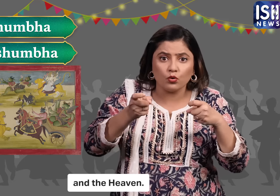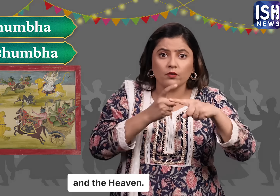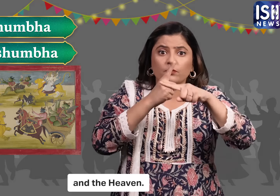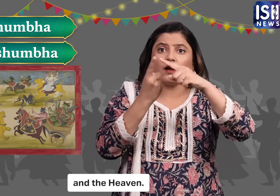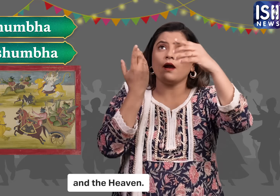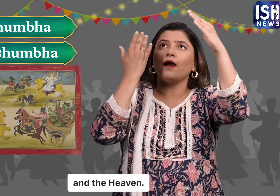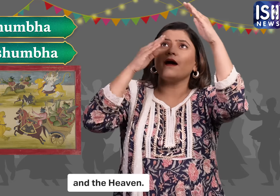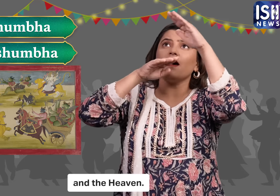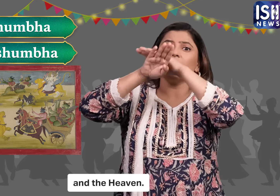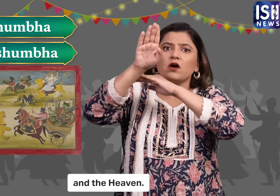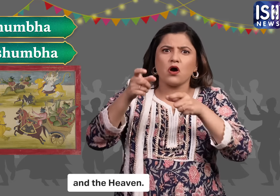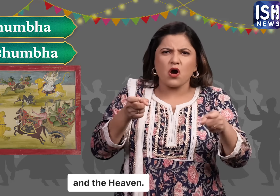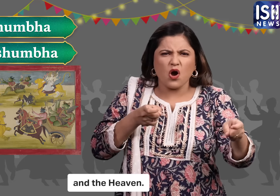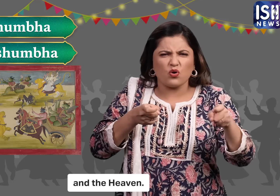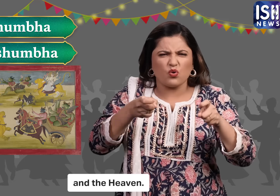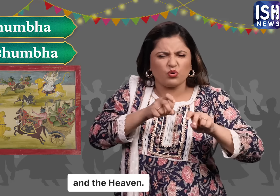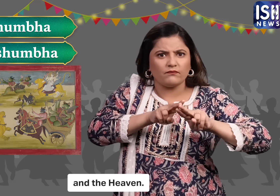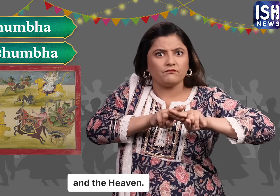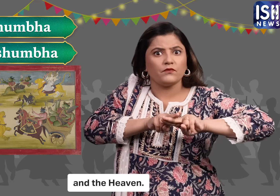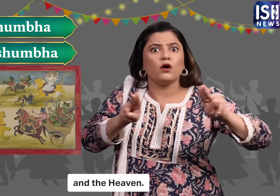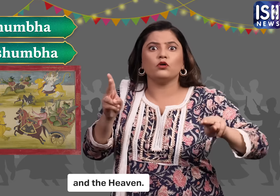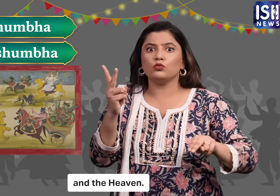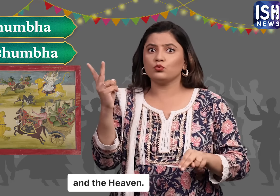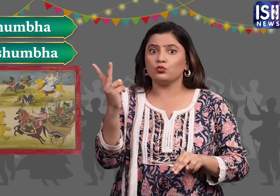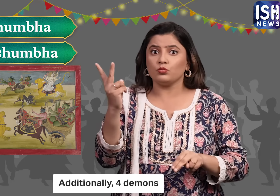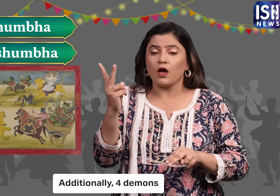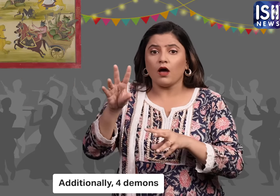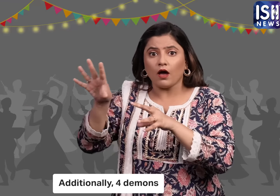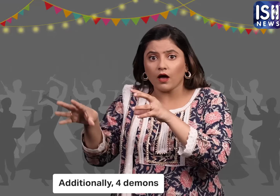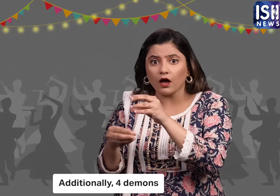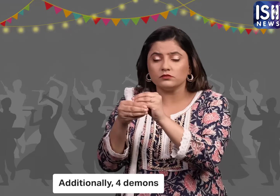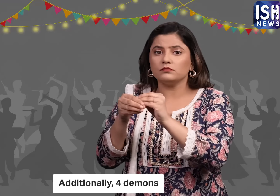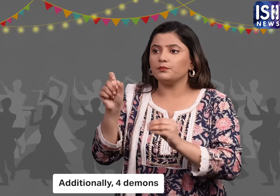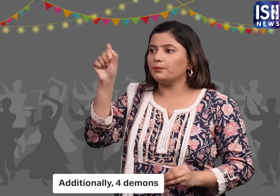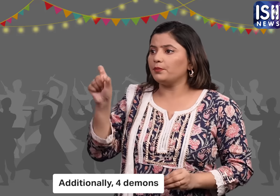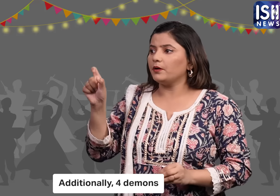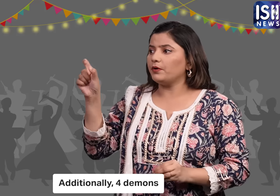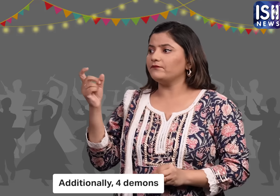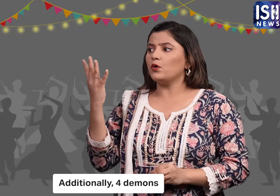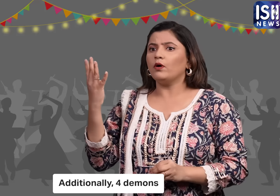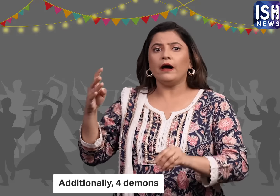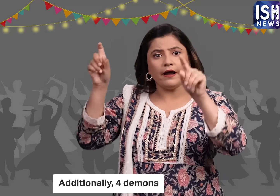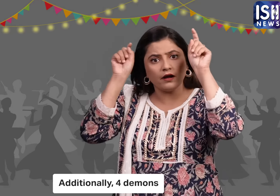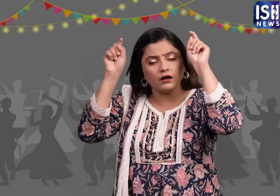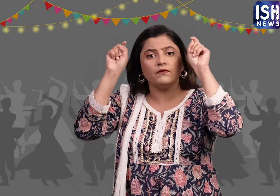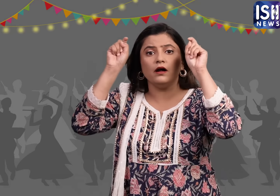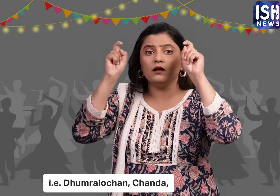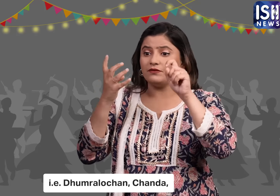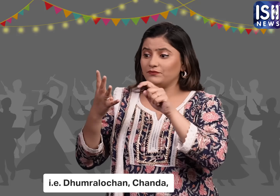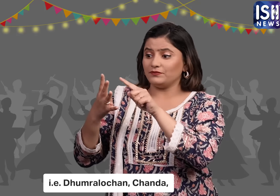और स्वर्ग पर कब्जा कर लिया। इसके अतिरिक्त 4 राक्षसों यानी